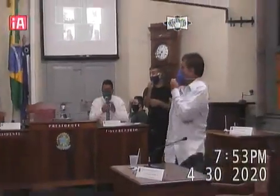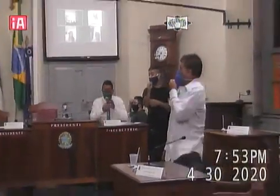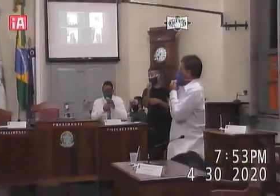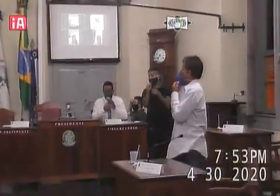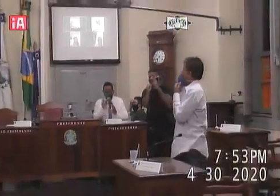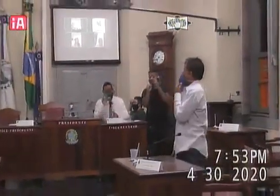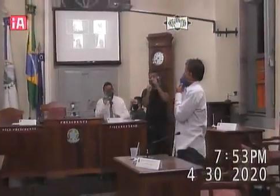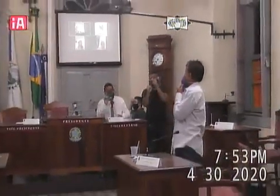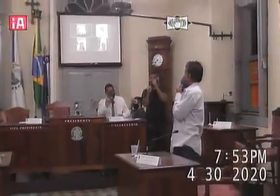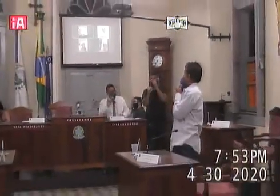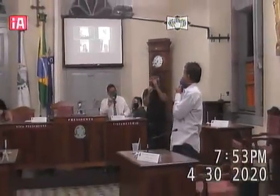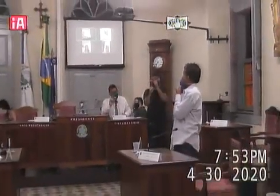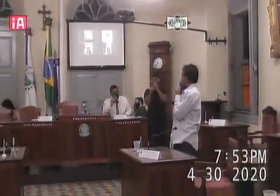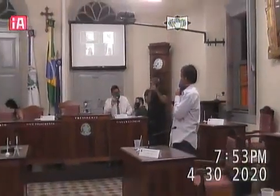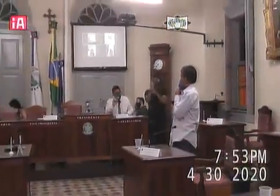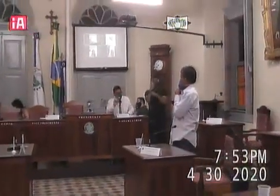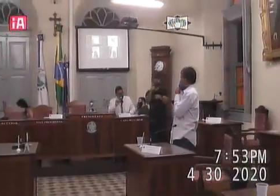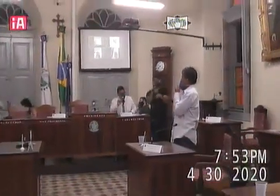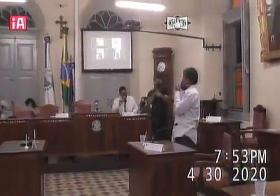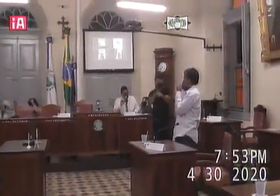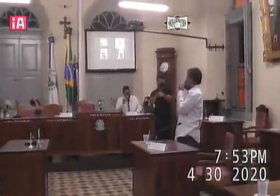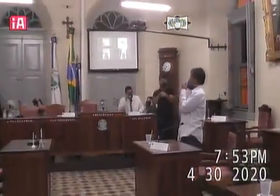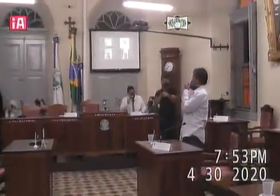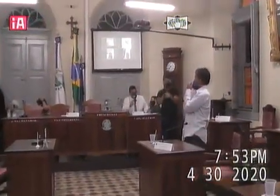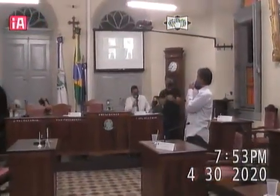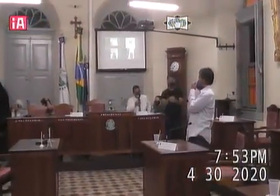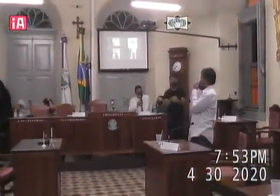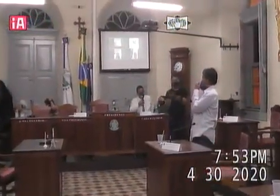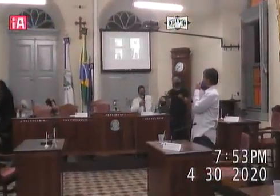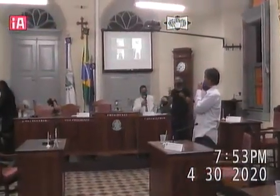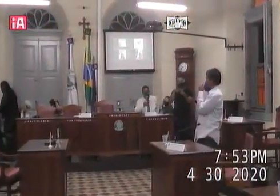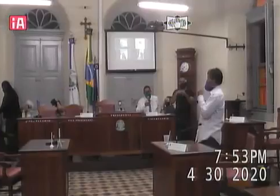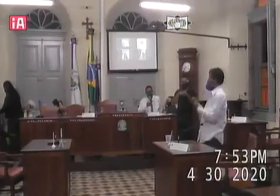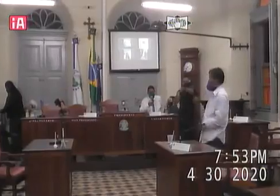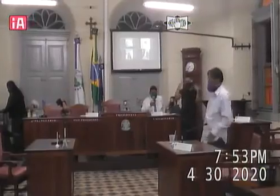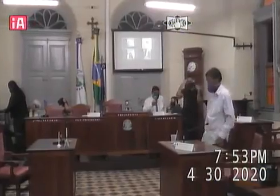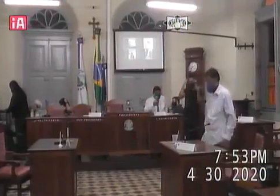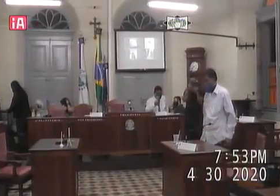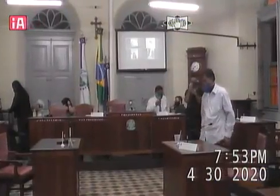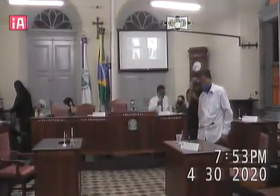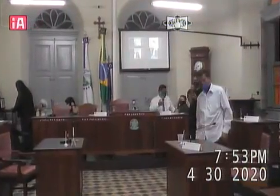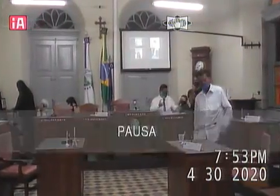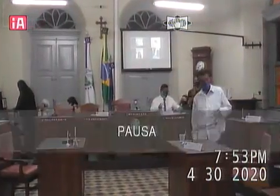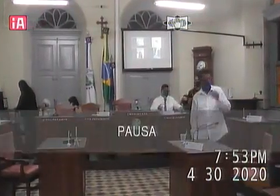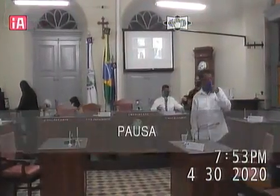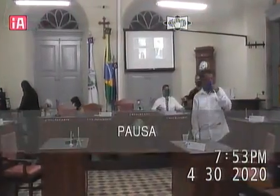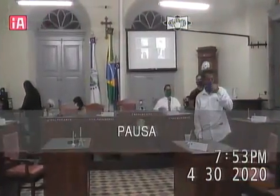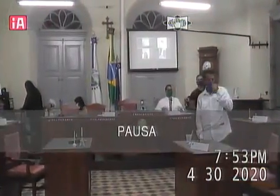horas, vereador Celso. A gente vai estar aqui de novo. Obrigado, boa noite.